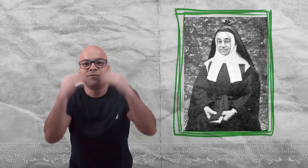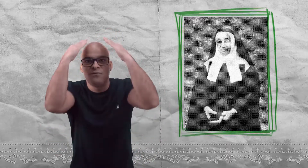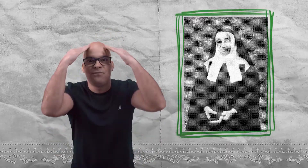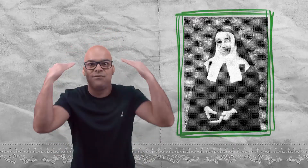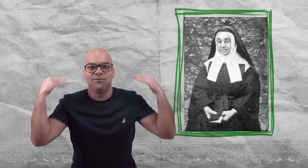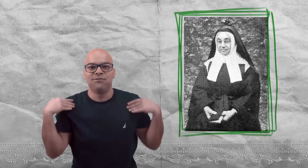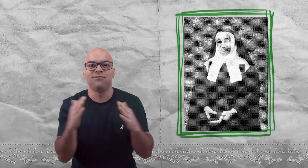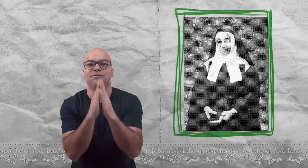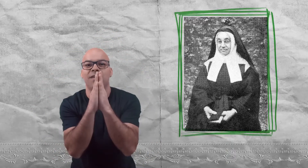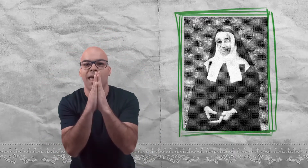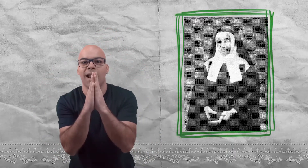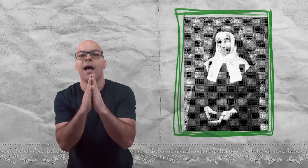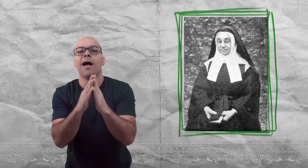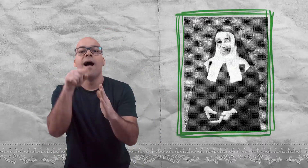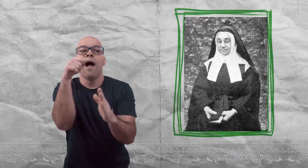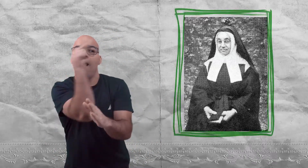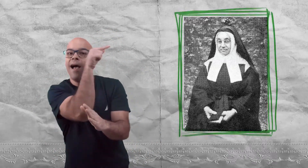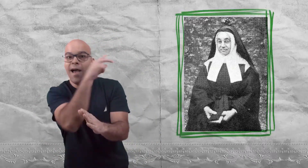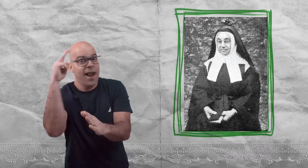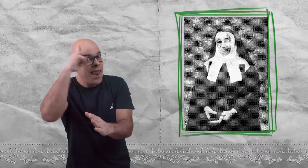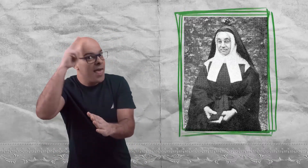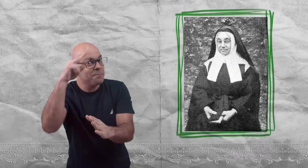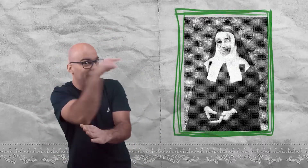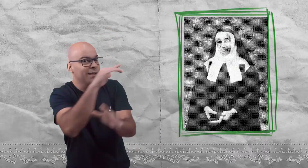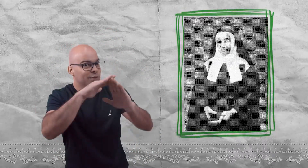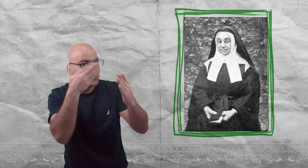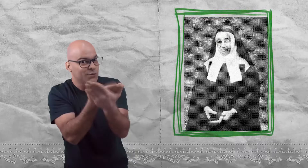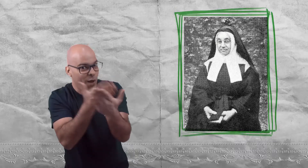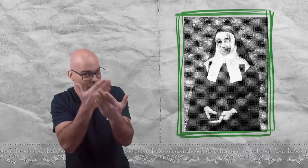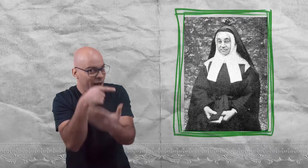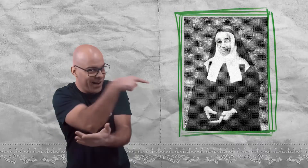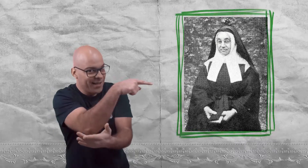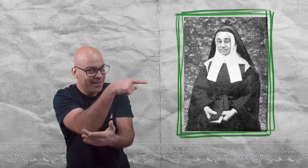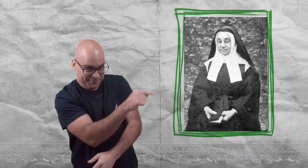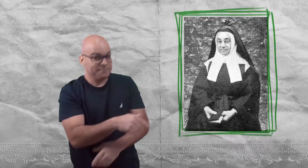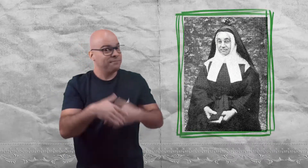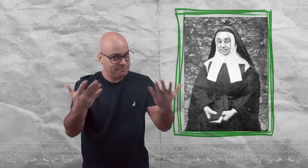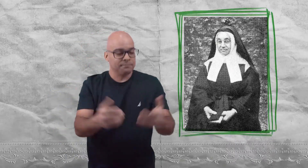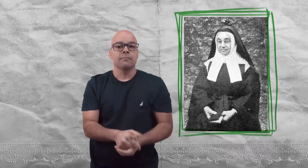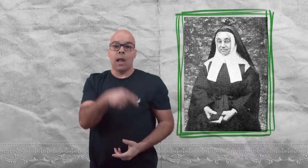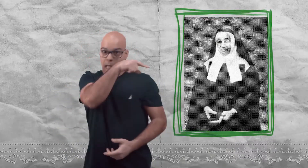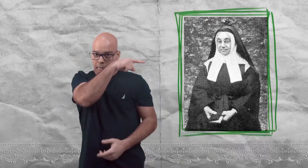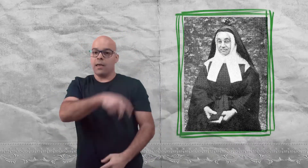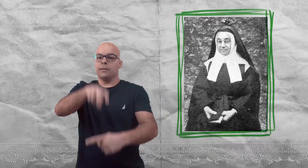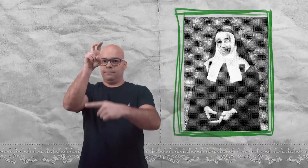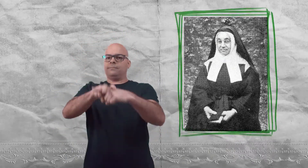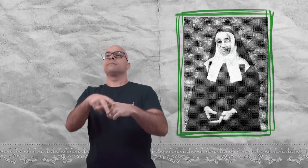freira. Sim, uma das freiras da escola em que Louise estudou, lembra? Então, a freira estava